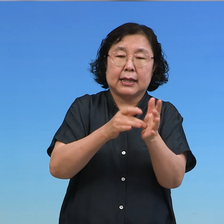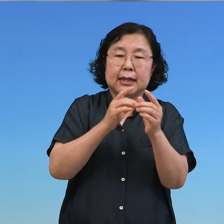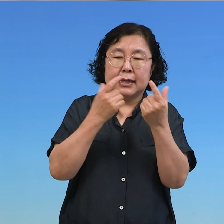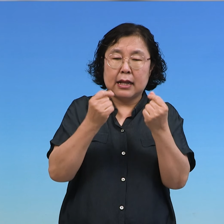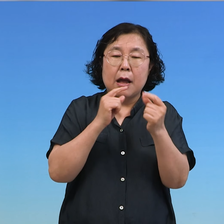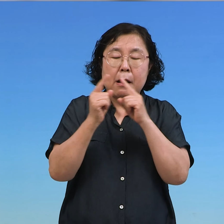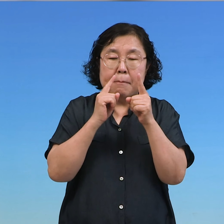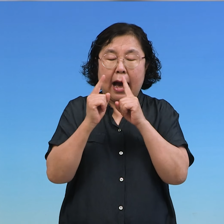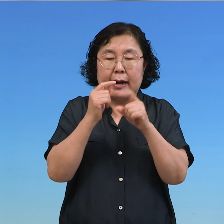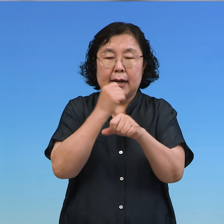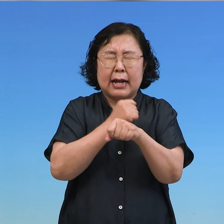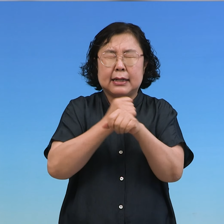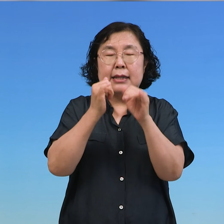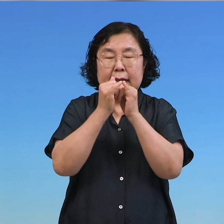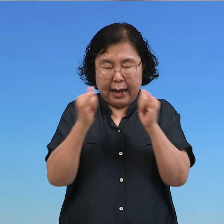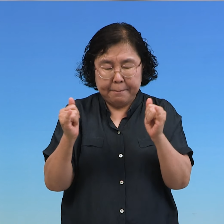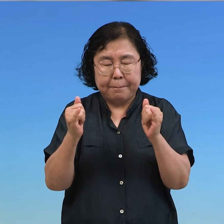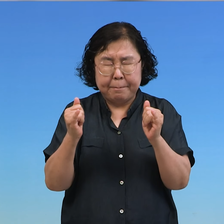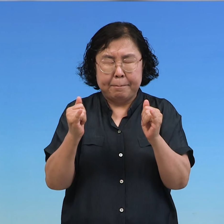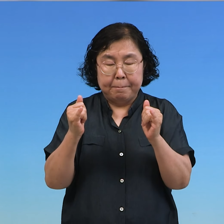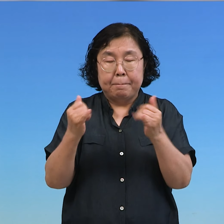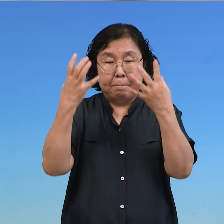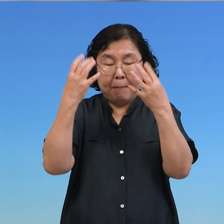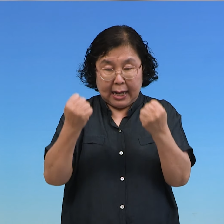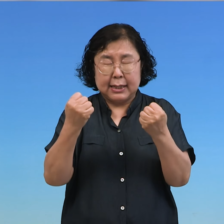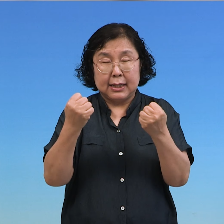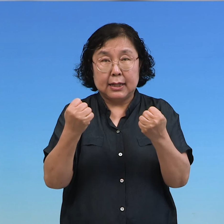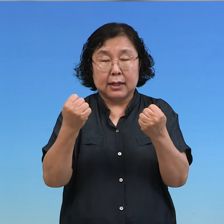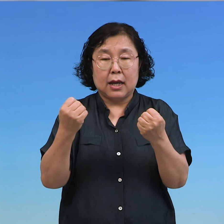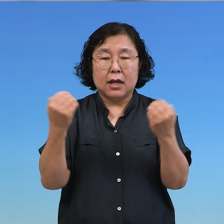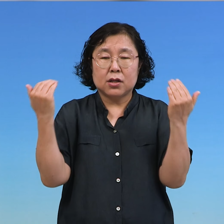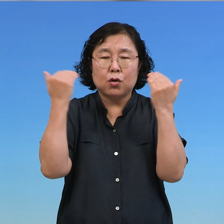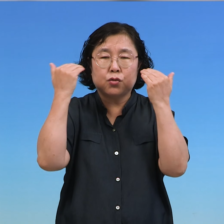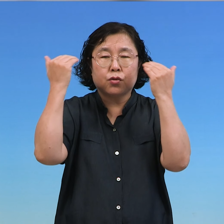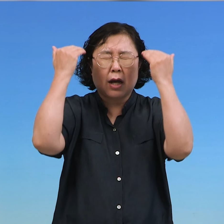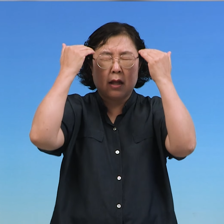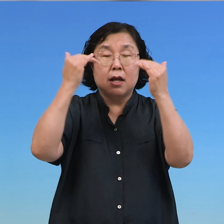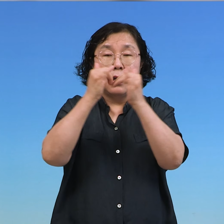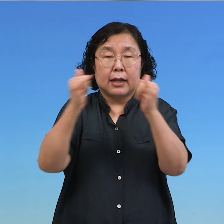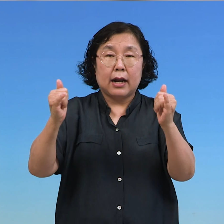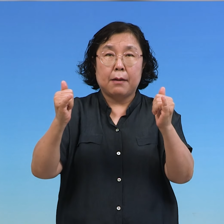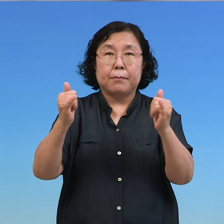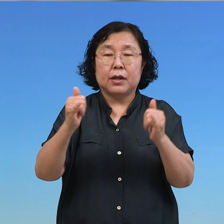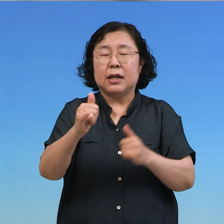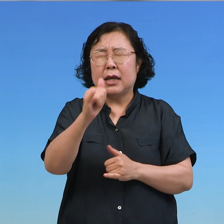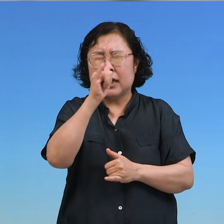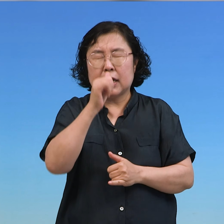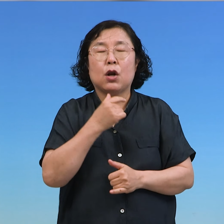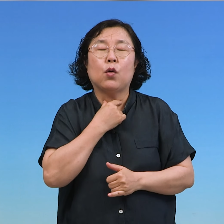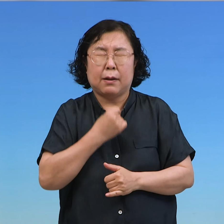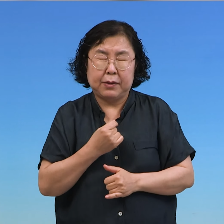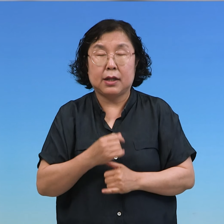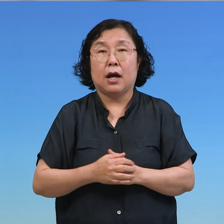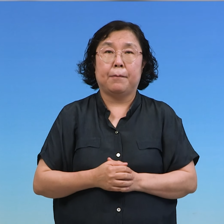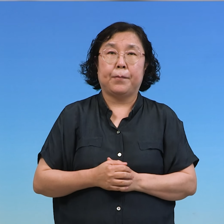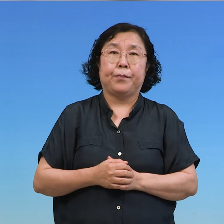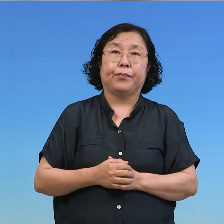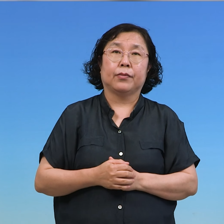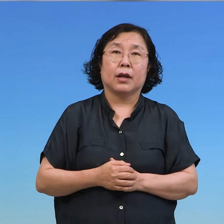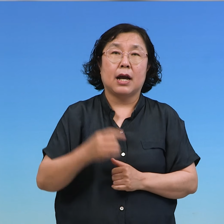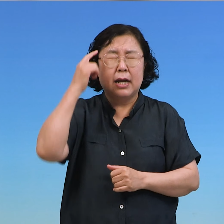일어나지 아니하고 참 우리 교회 성도님들 말씀으로 무장된 성숙한 성도님이셔서 지혜로운 사람의